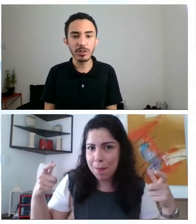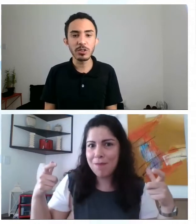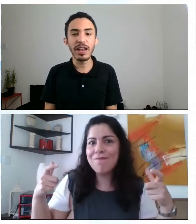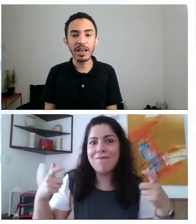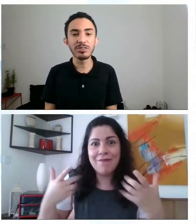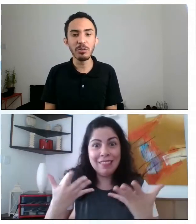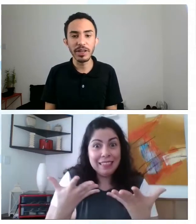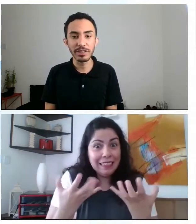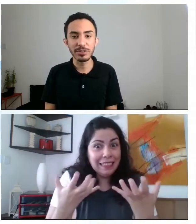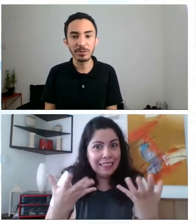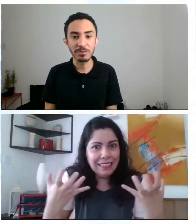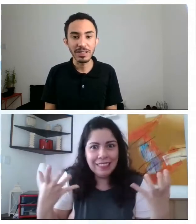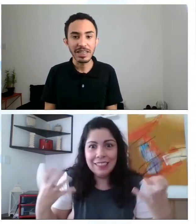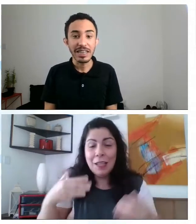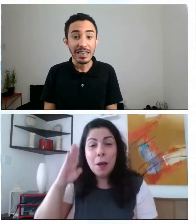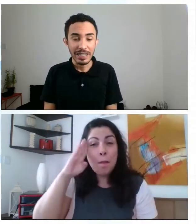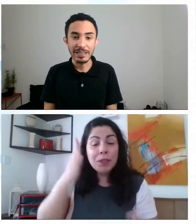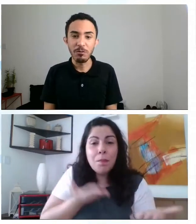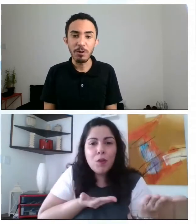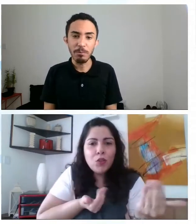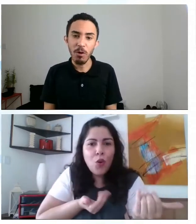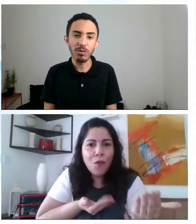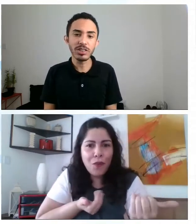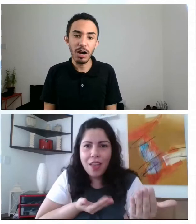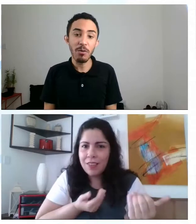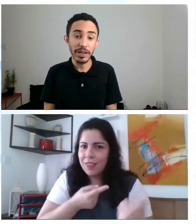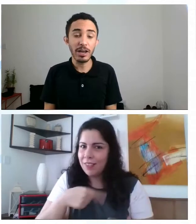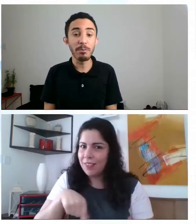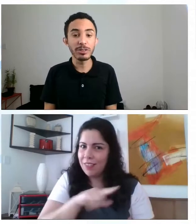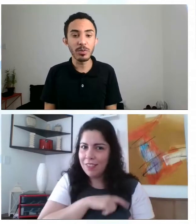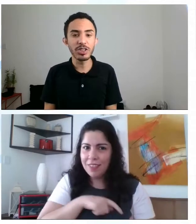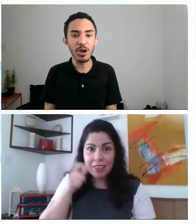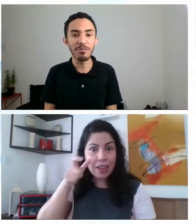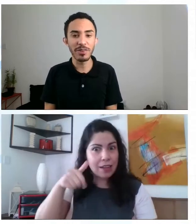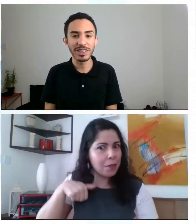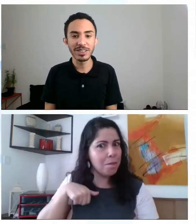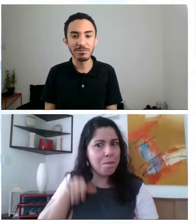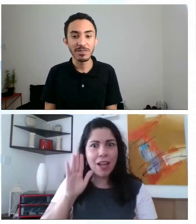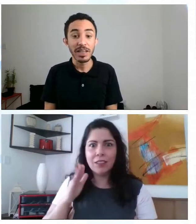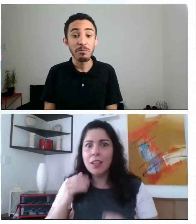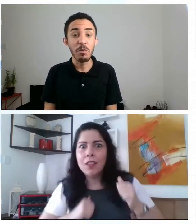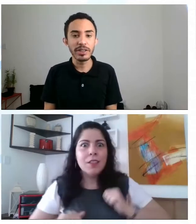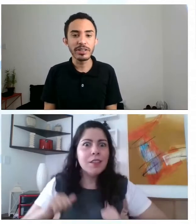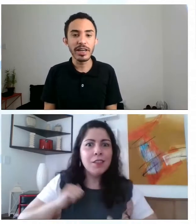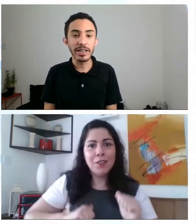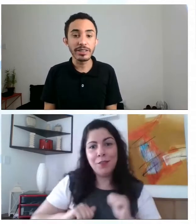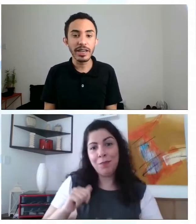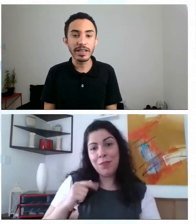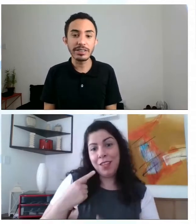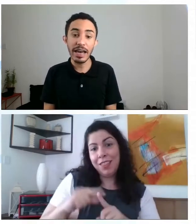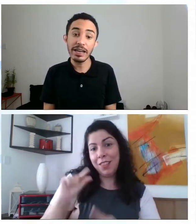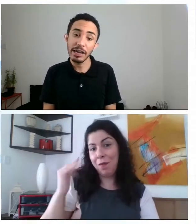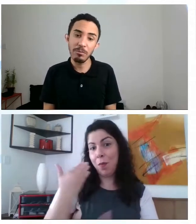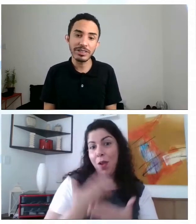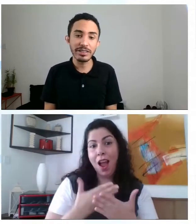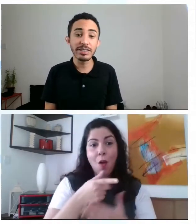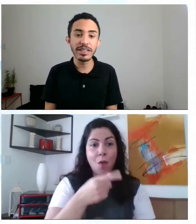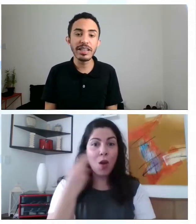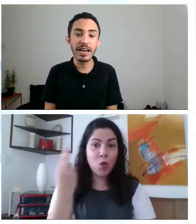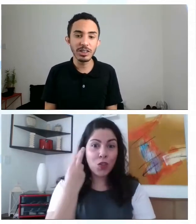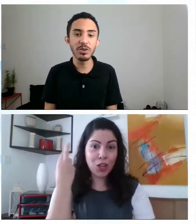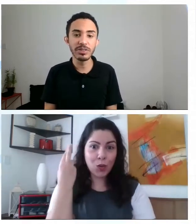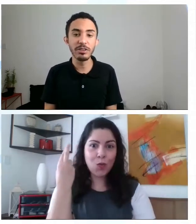Muitas pessoas falaram sobre isso. E não foi poucos, não. E eram pessoas jovens. Muito interesse em ingressar, né? Uma